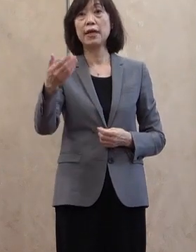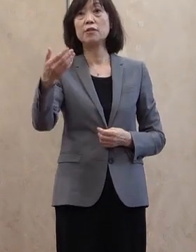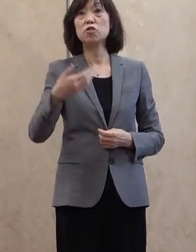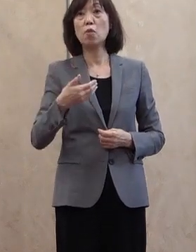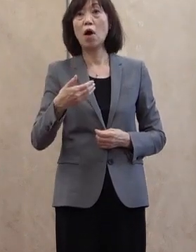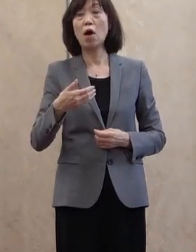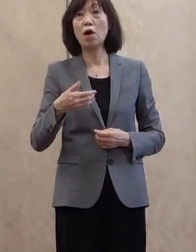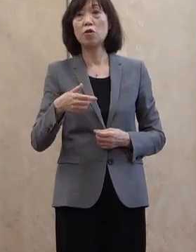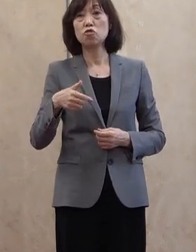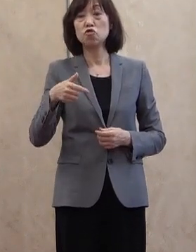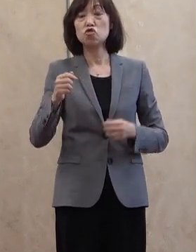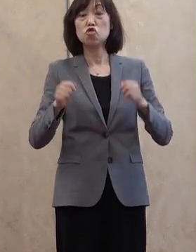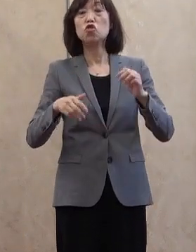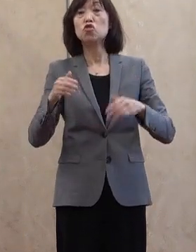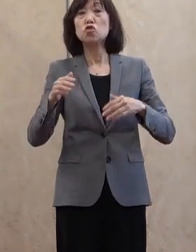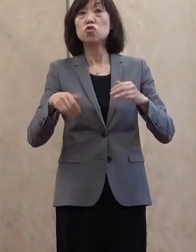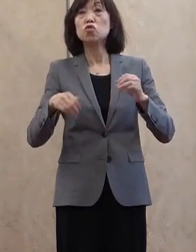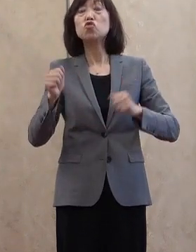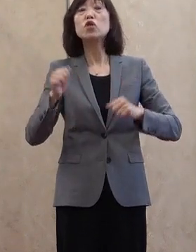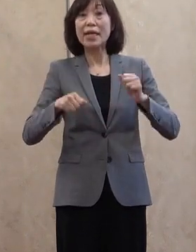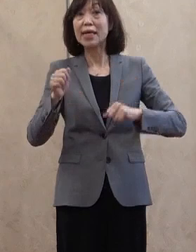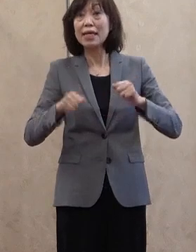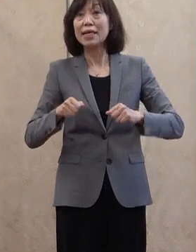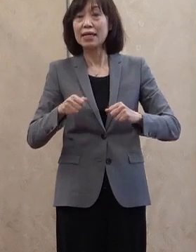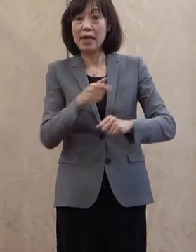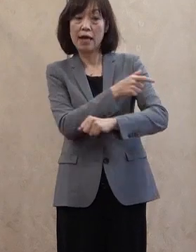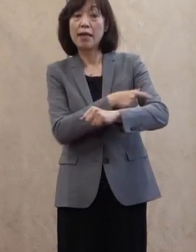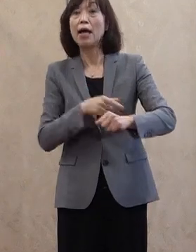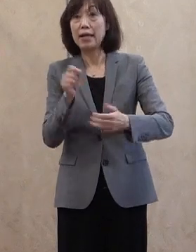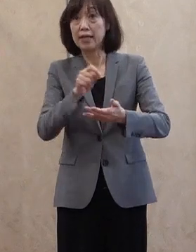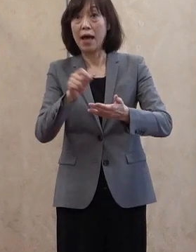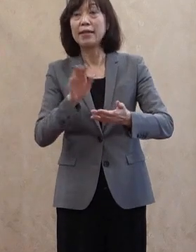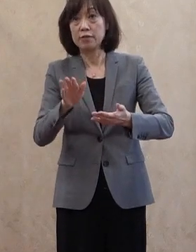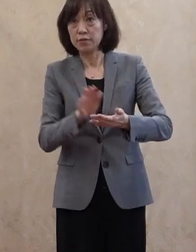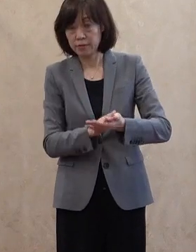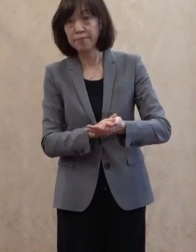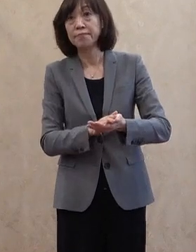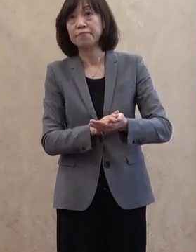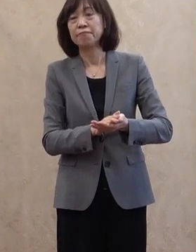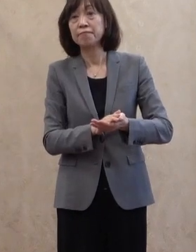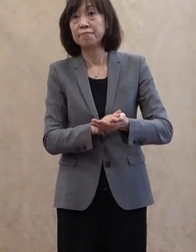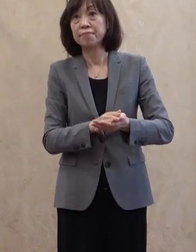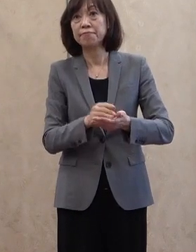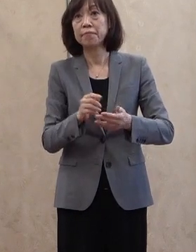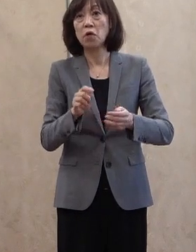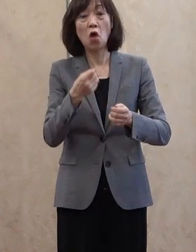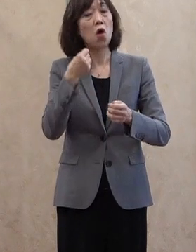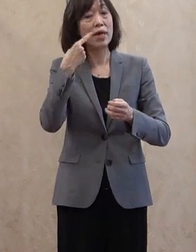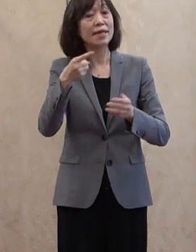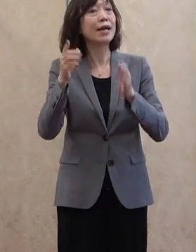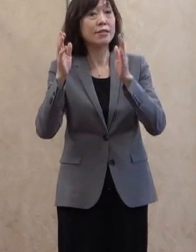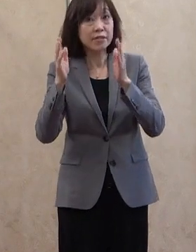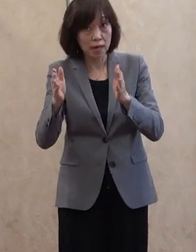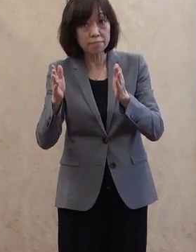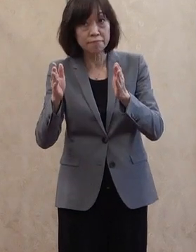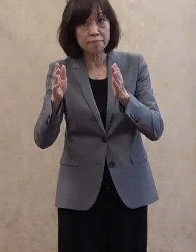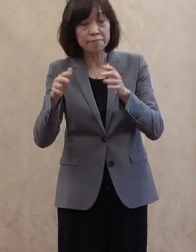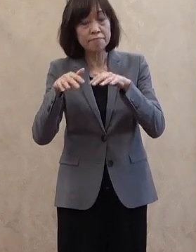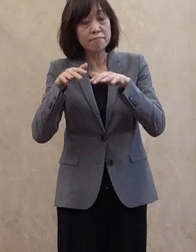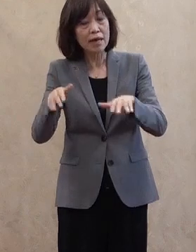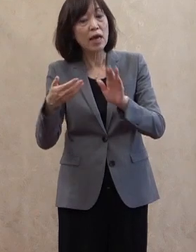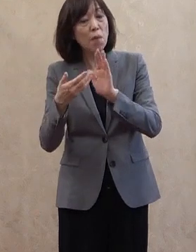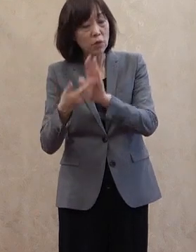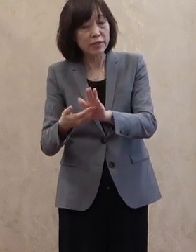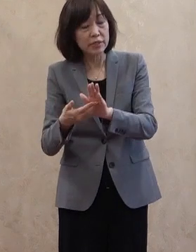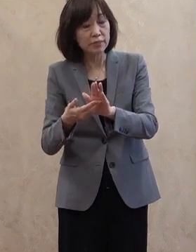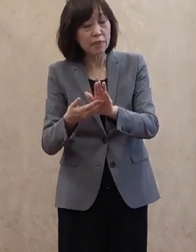。フリーの横田はじめですけども、今回の1ヶ月のまん延防止措置というのはですね、ほぼ緊急事態宣言と同じ内容